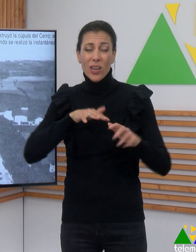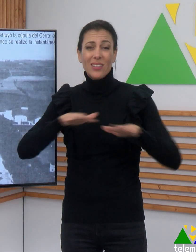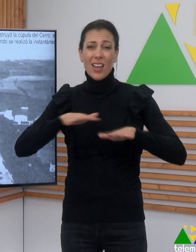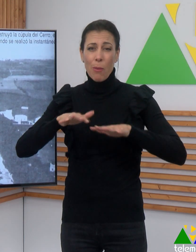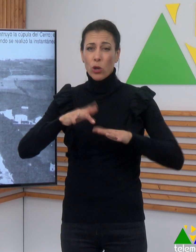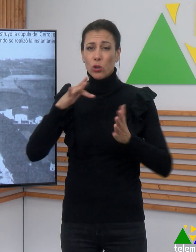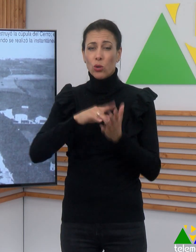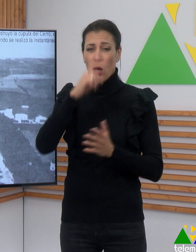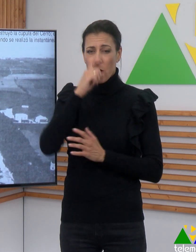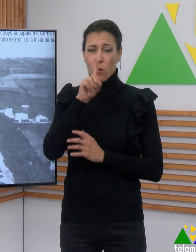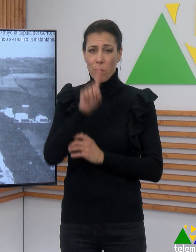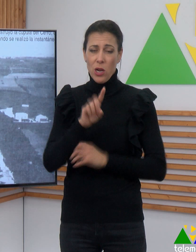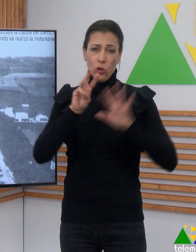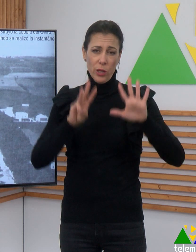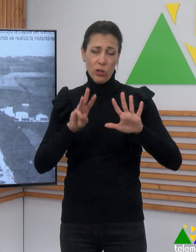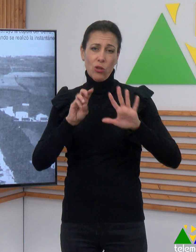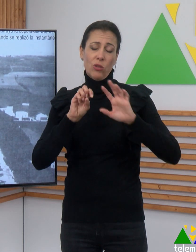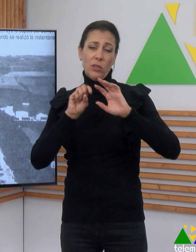de 1884,